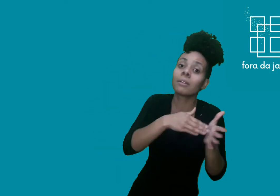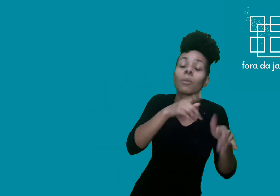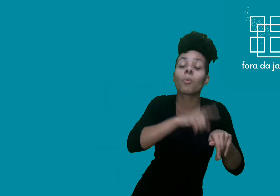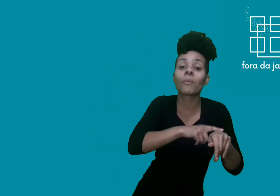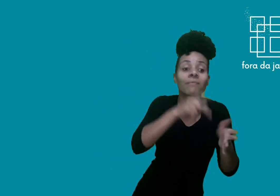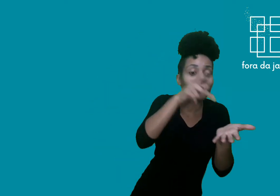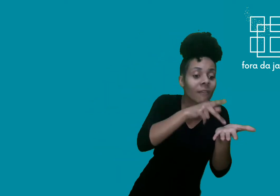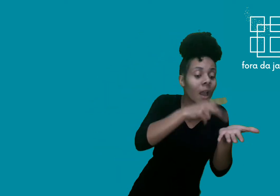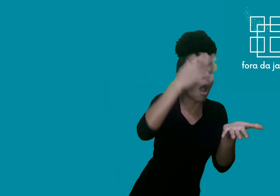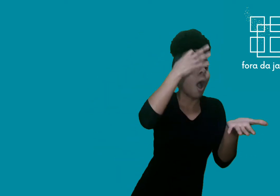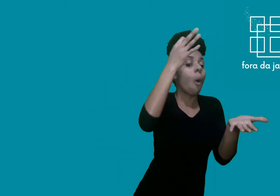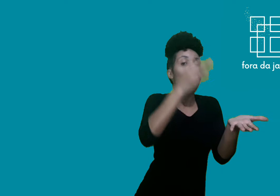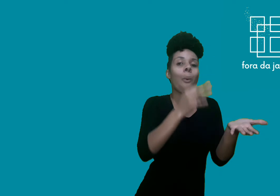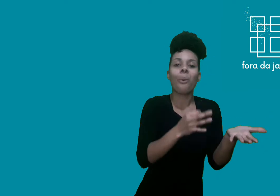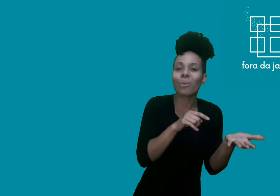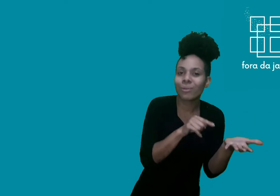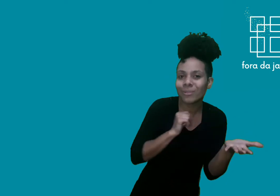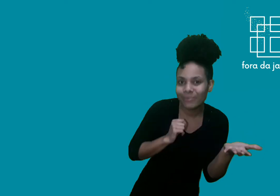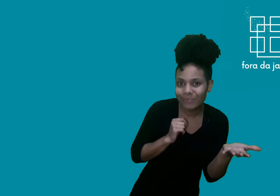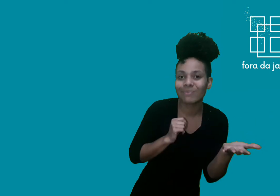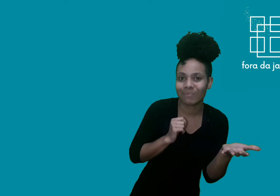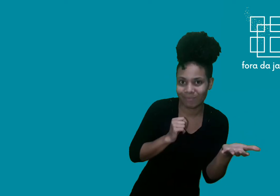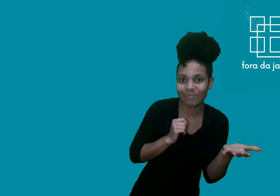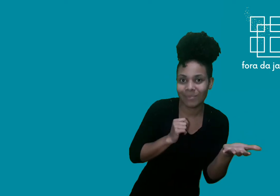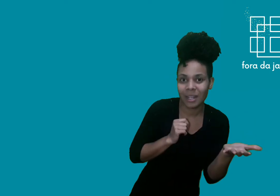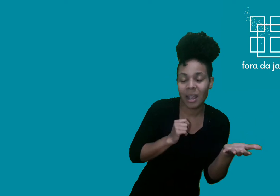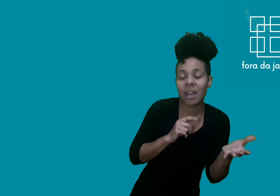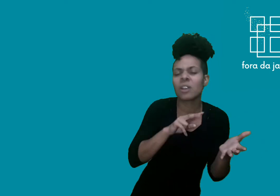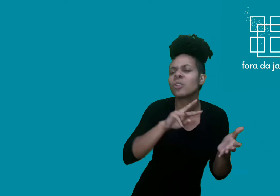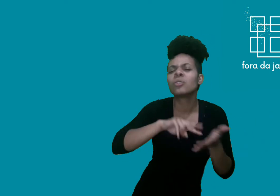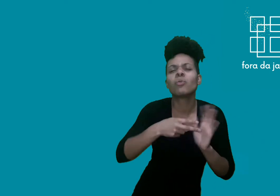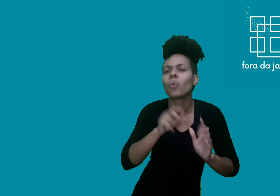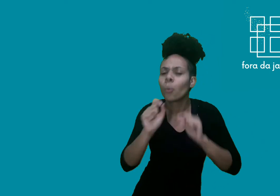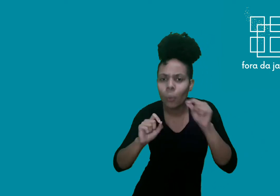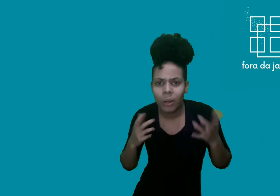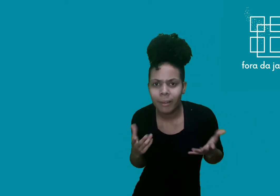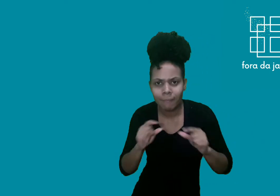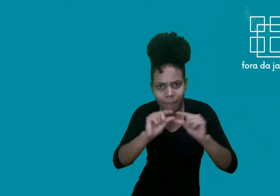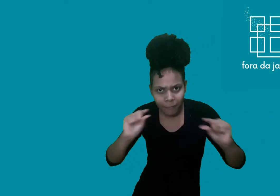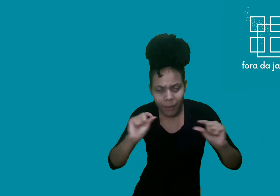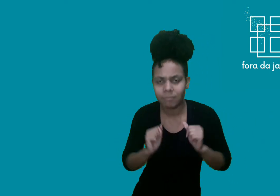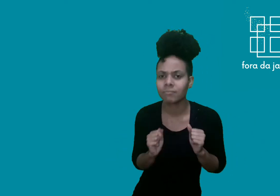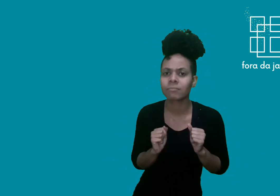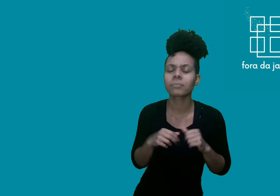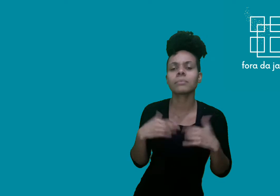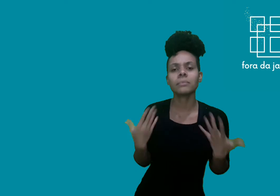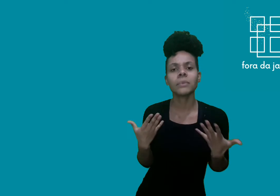que o outro faz é parte do processo também. Então, ela fala essa questão da ilusão, em qual sentido? Às vezes eu